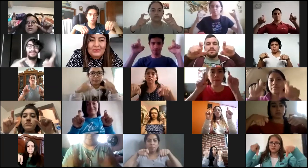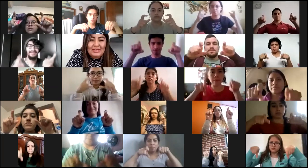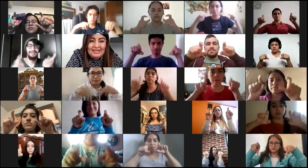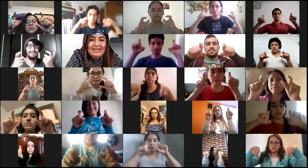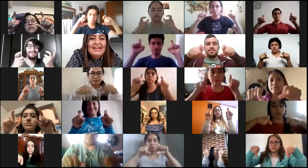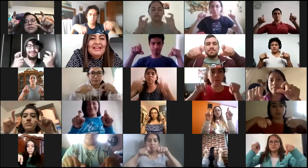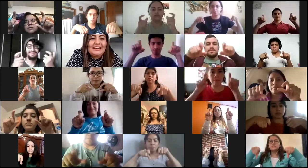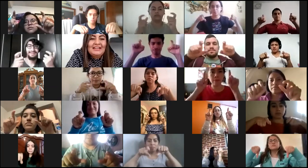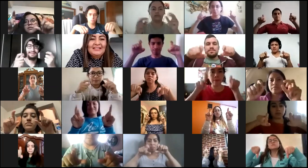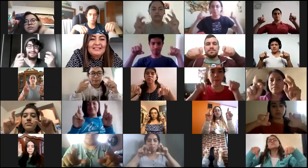R,